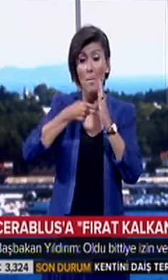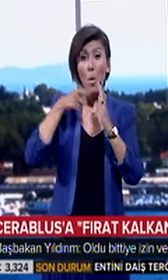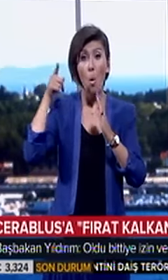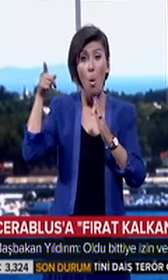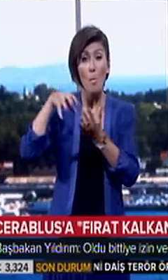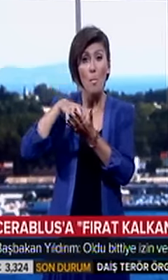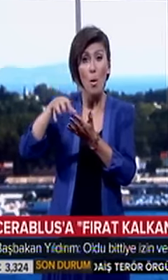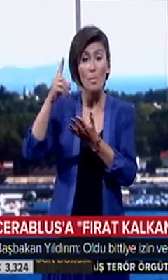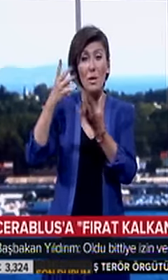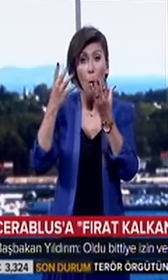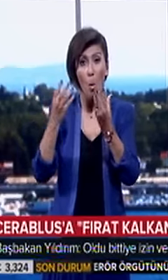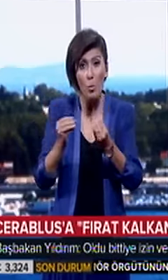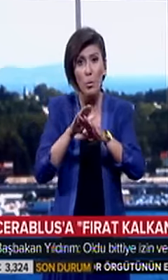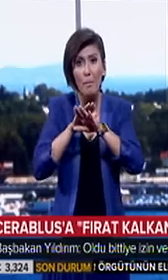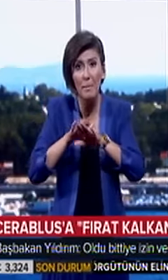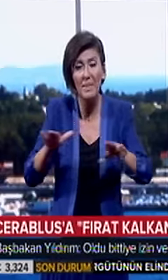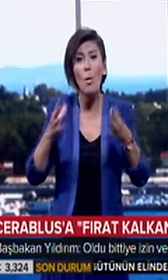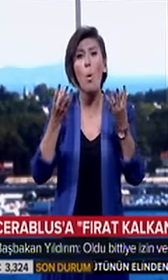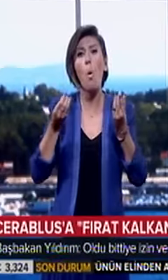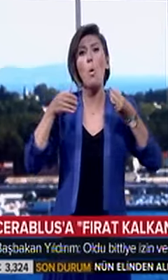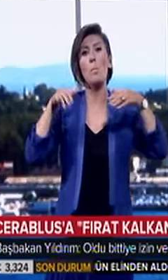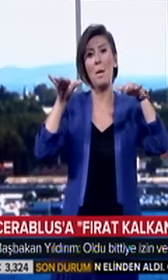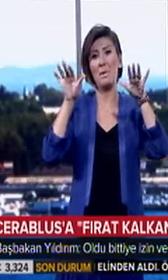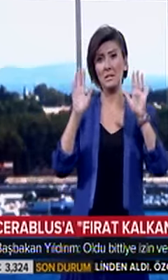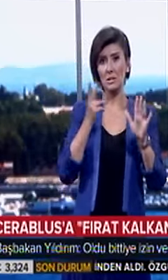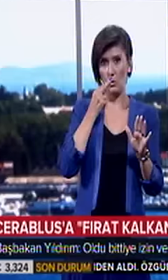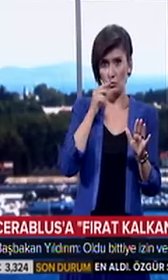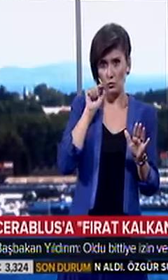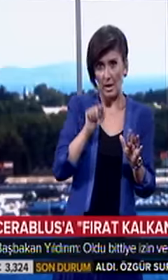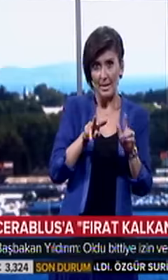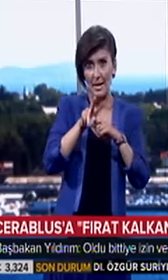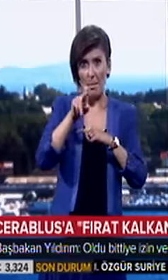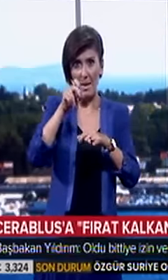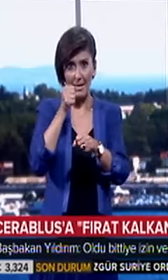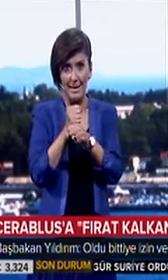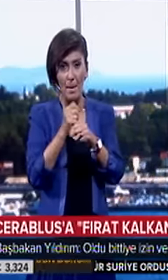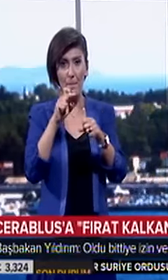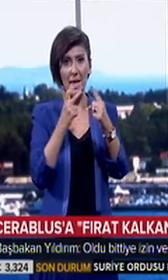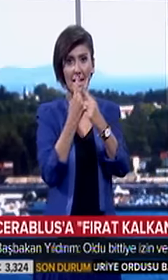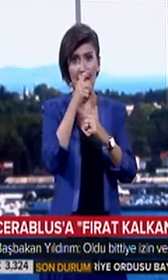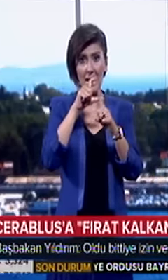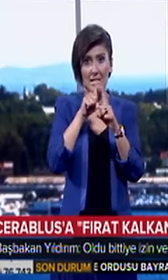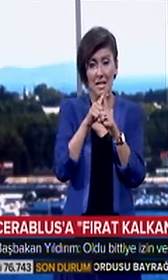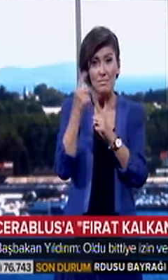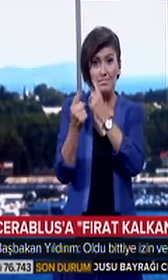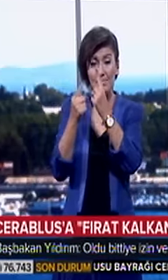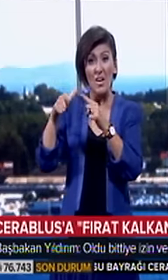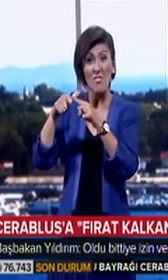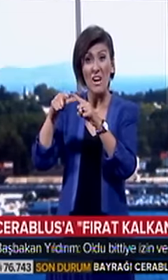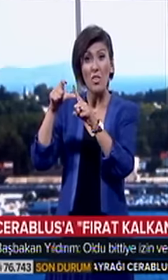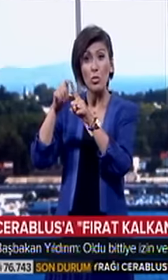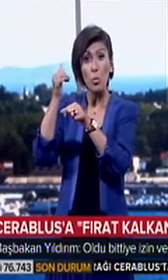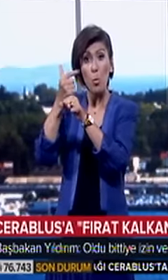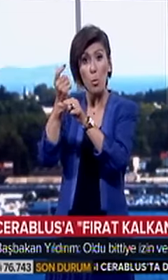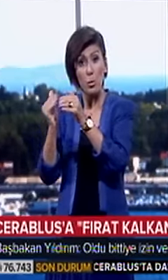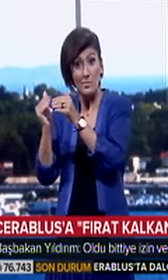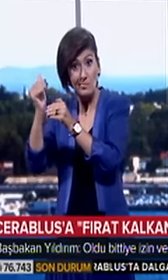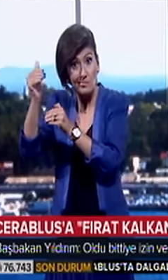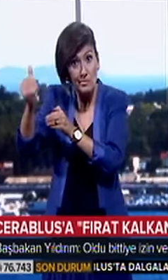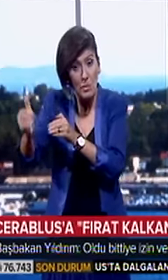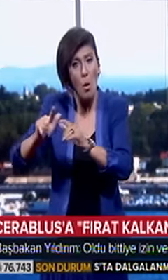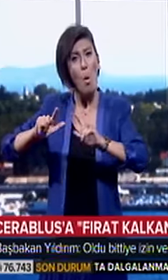bitti yaşanmamasıdır diye konuşan başbakan, YPG-PYD unsurlarının Fırat'ın doğusuna geçene kadar operasyonların